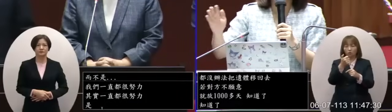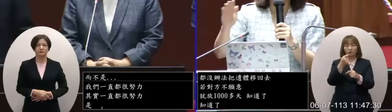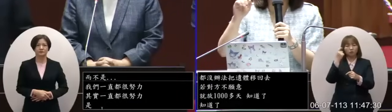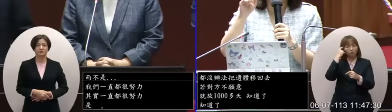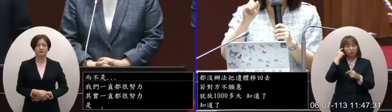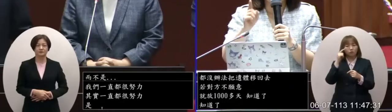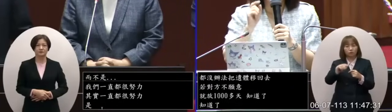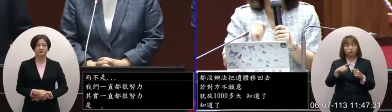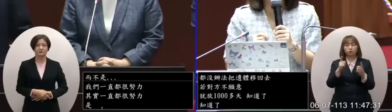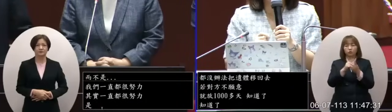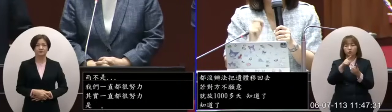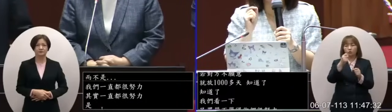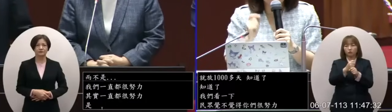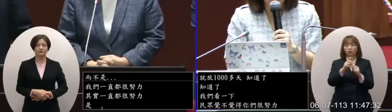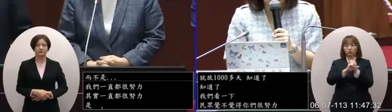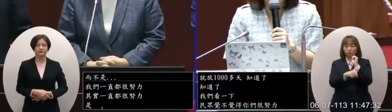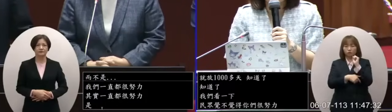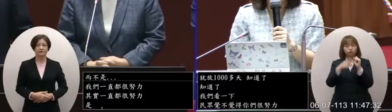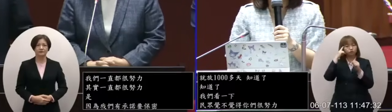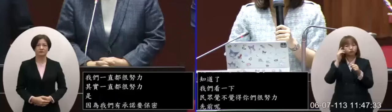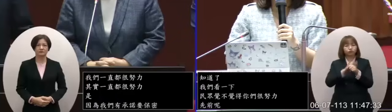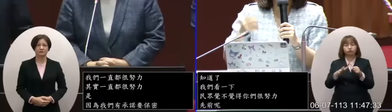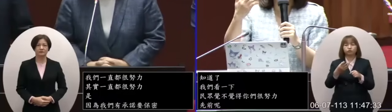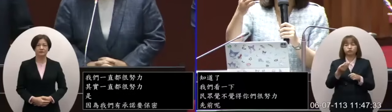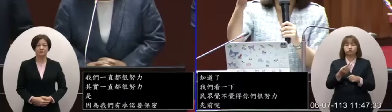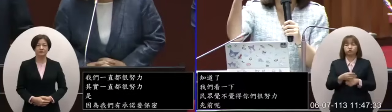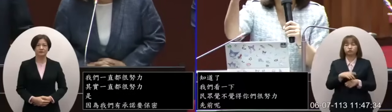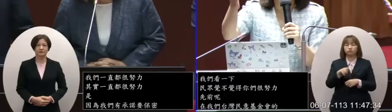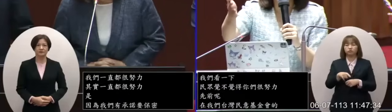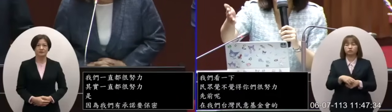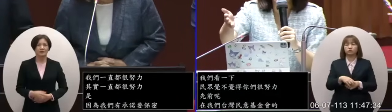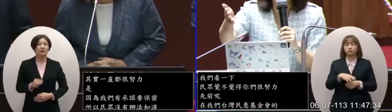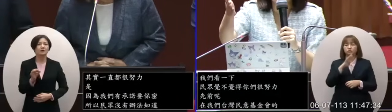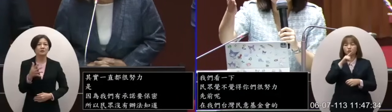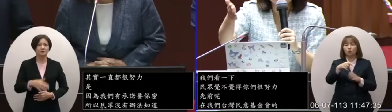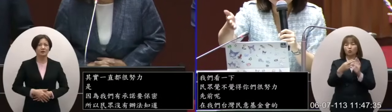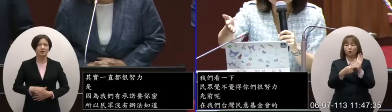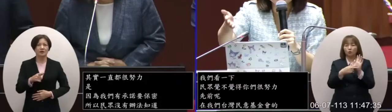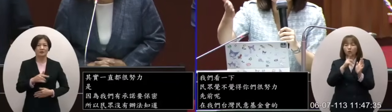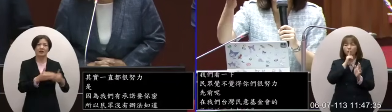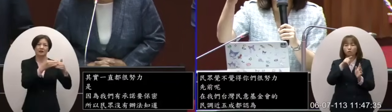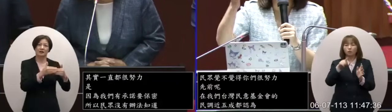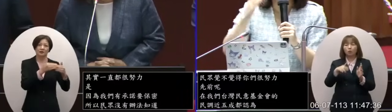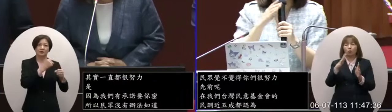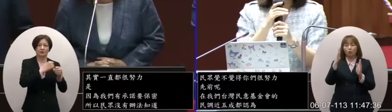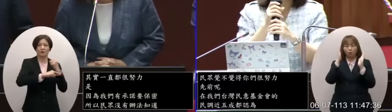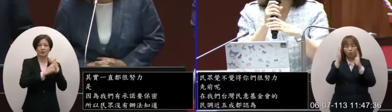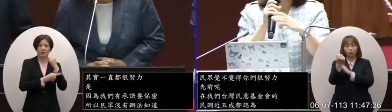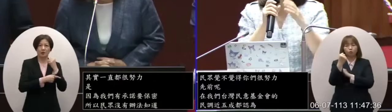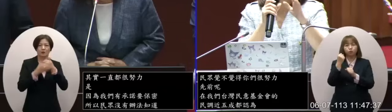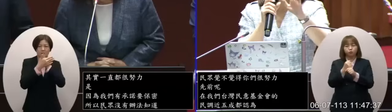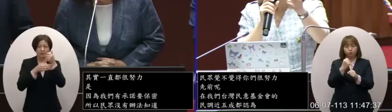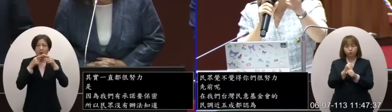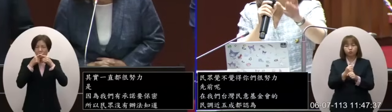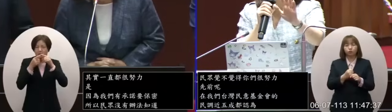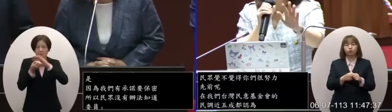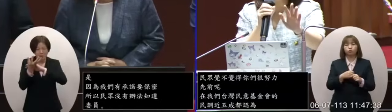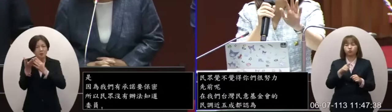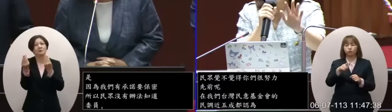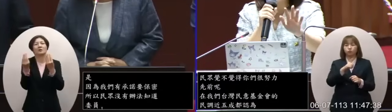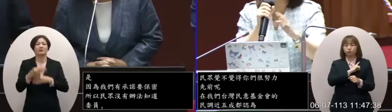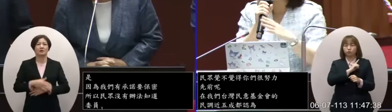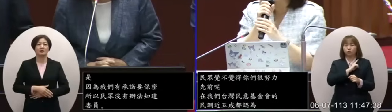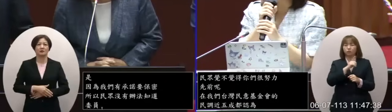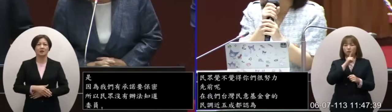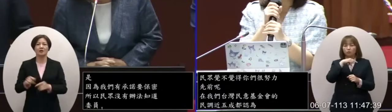为表示对你们的做法是不满意的。好，虽然你们 因为我 们 对于中国 的 做法我们保密而没有对外， 你们说